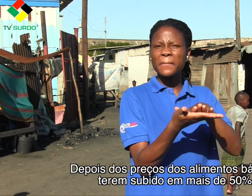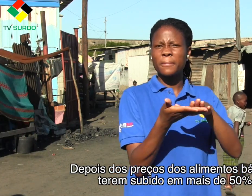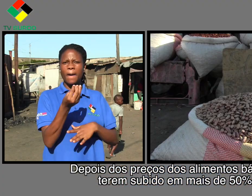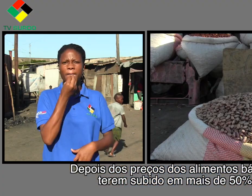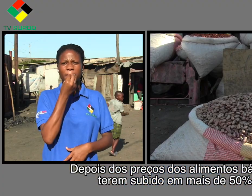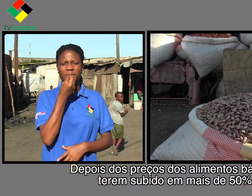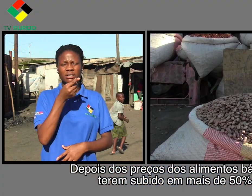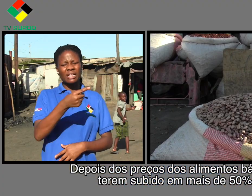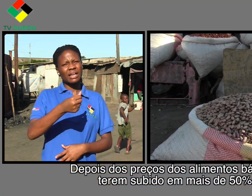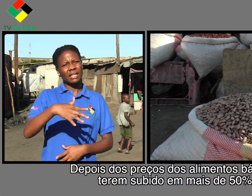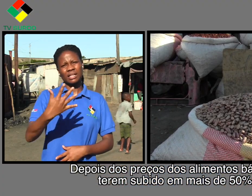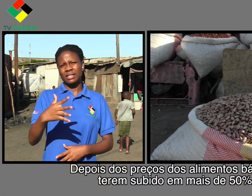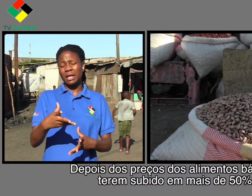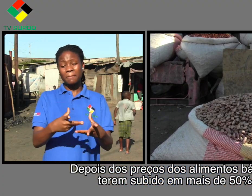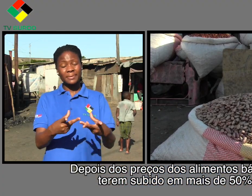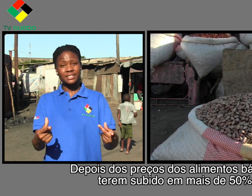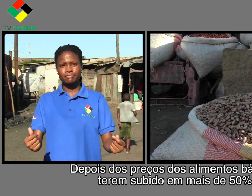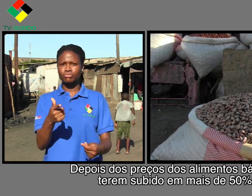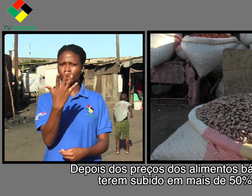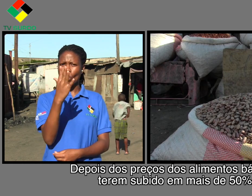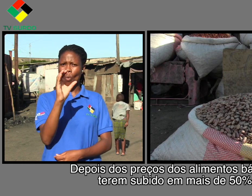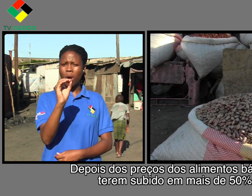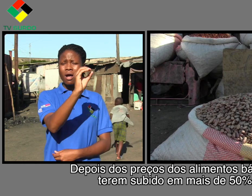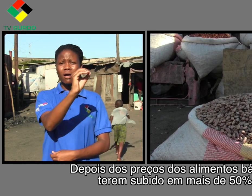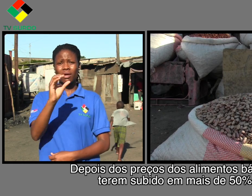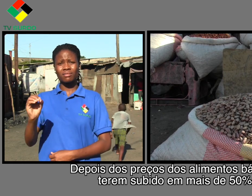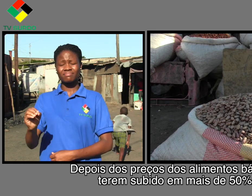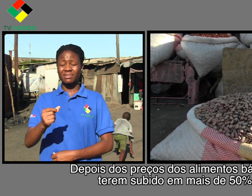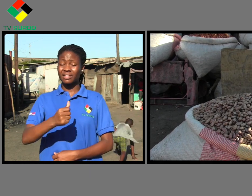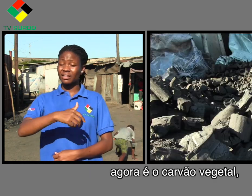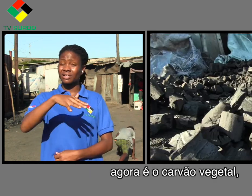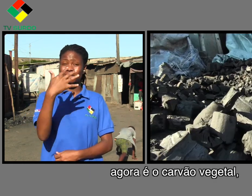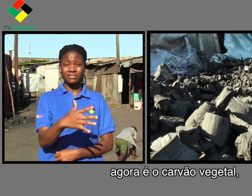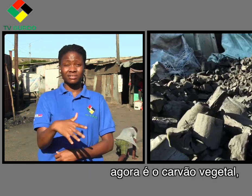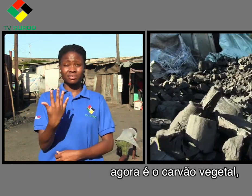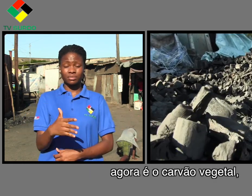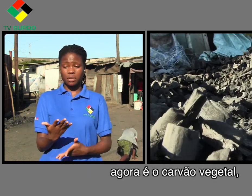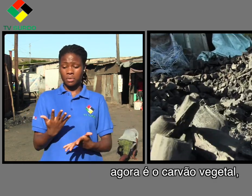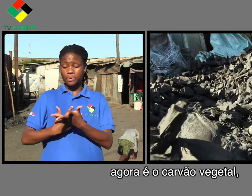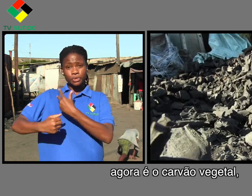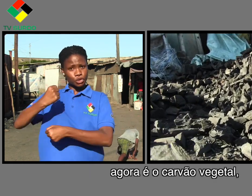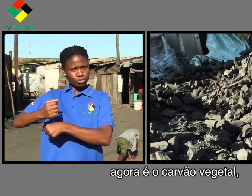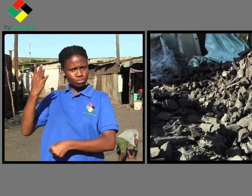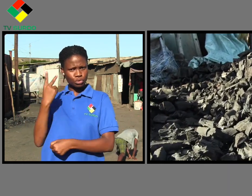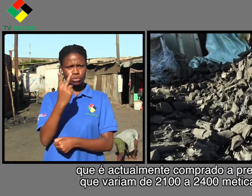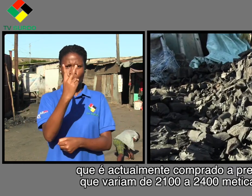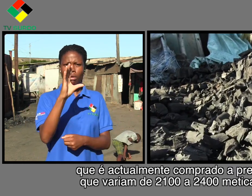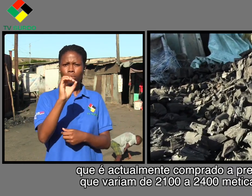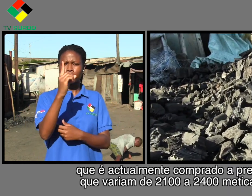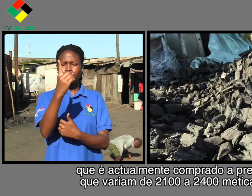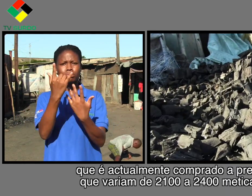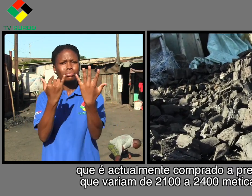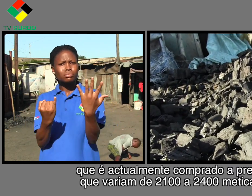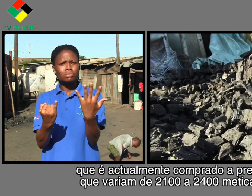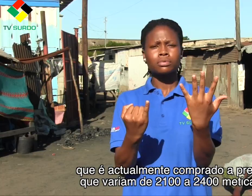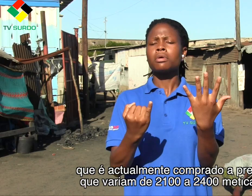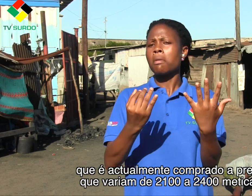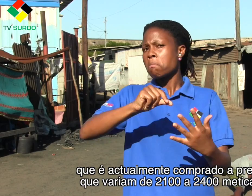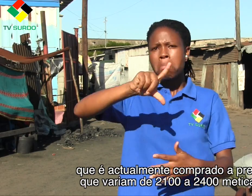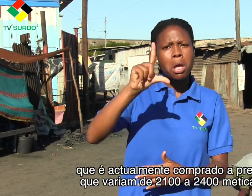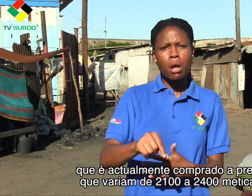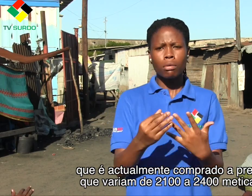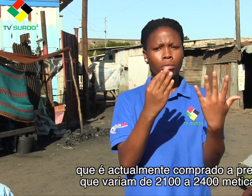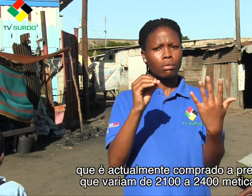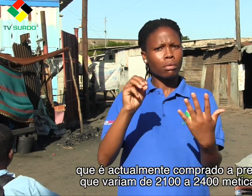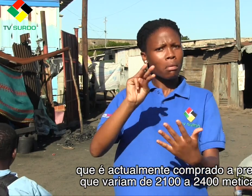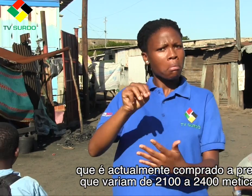Depois do preço dos alimentos base terem subido em mais de 50%, agora é o carvão vegetal que é atualmente comprado